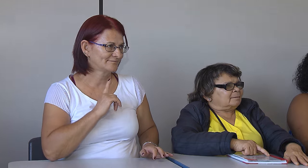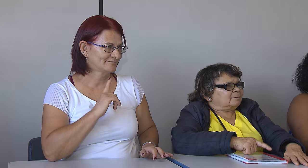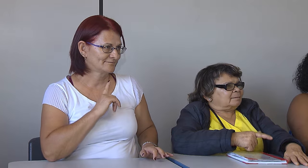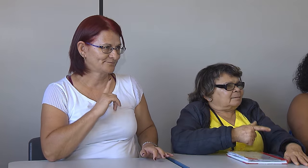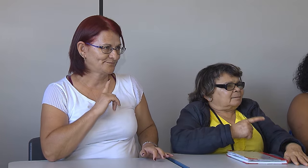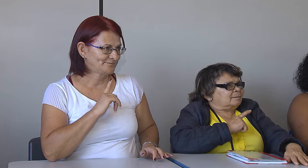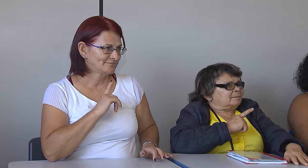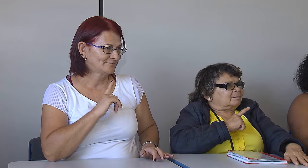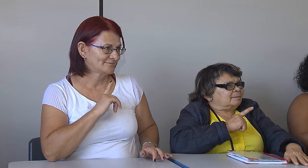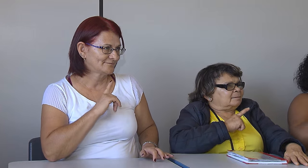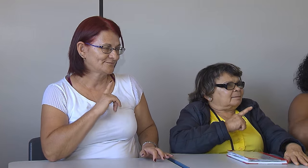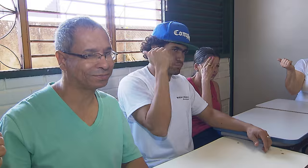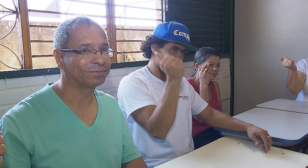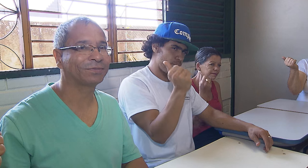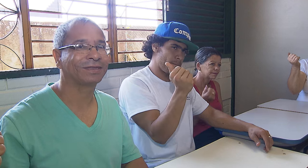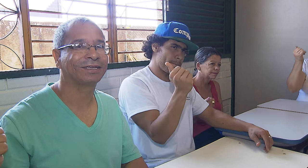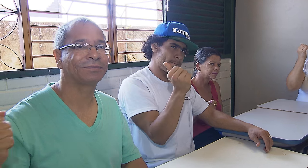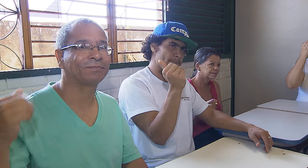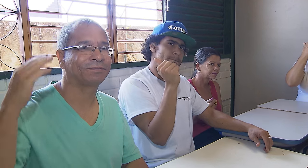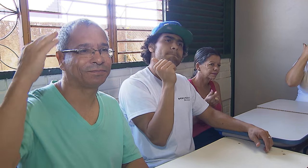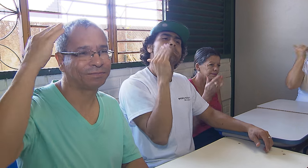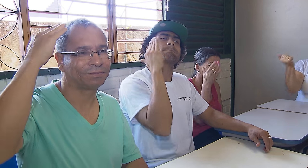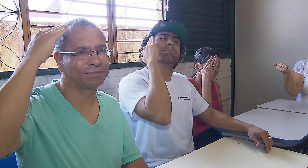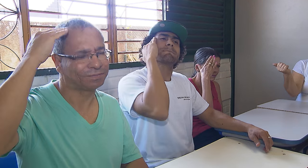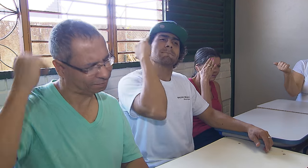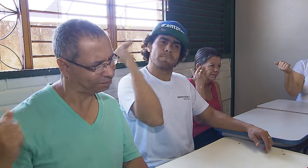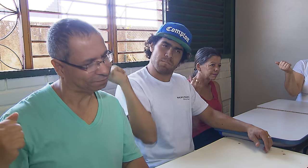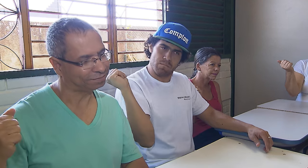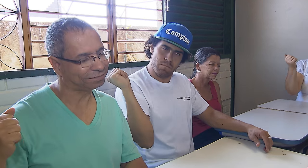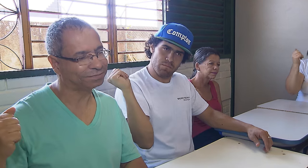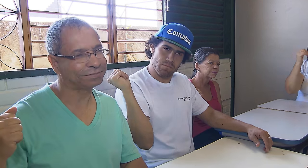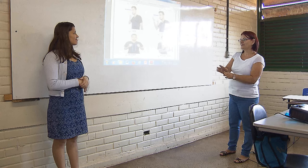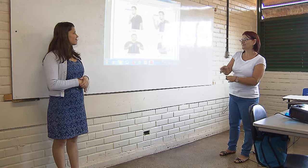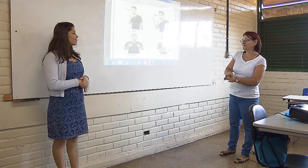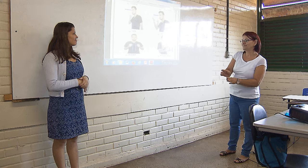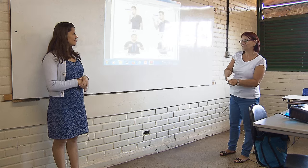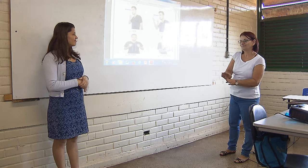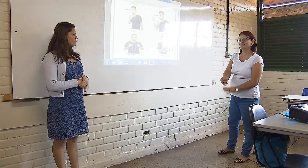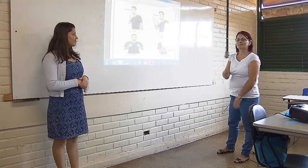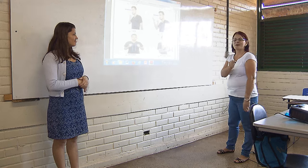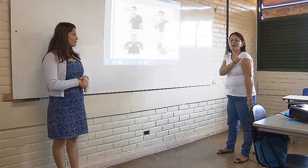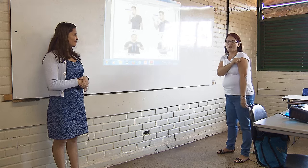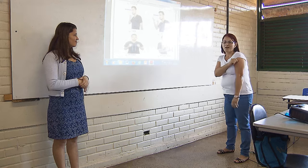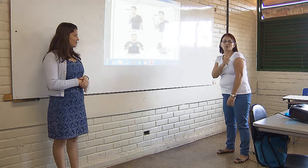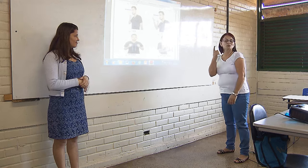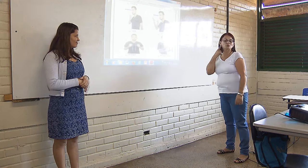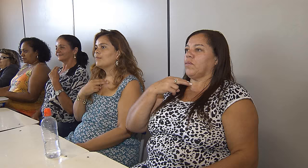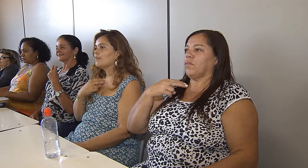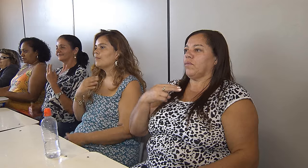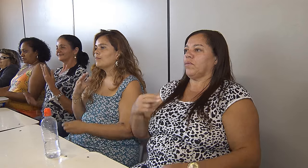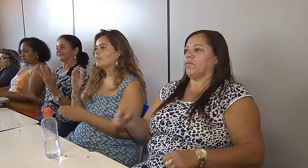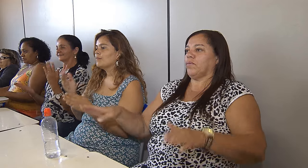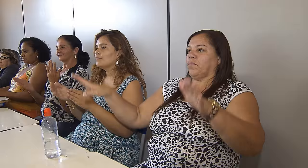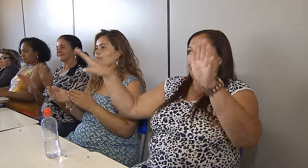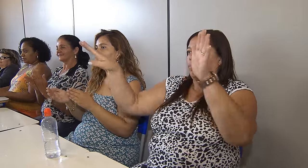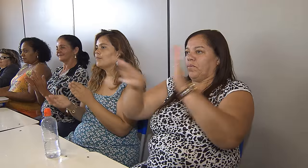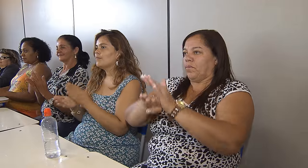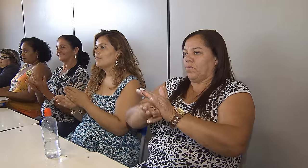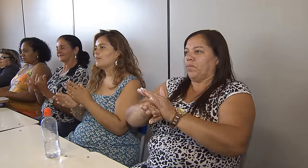Como, né? Trabalhando na questão da adaptação dos materiais necessários e oferecendo o que os alunos precisam